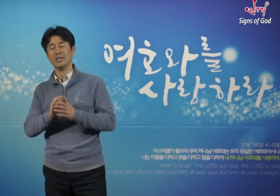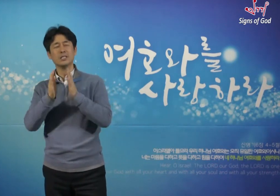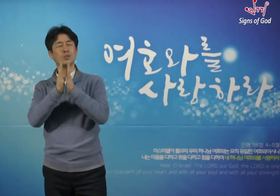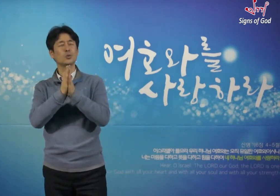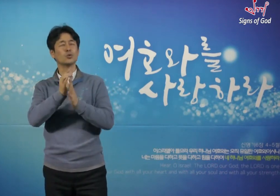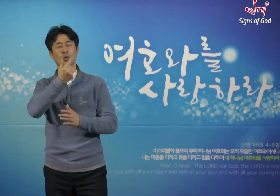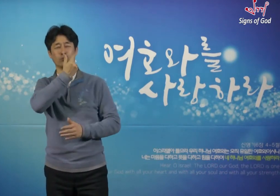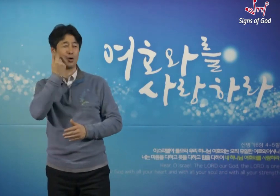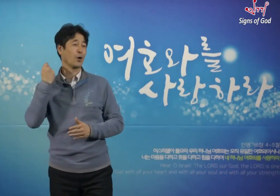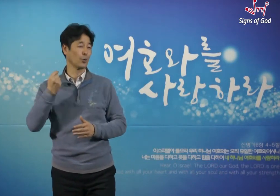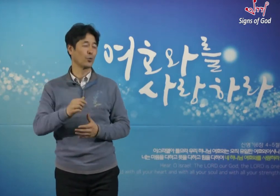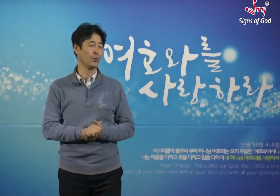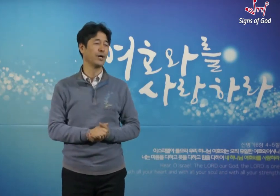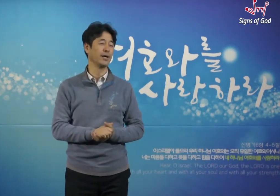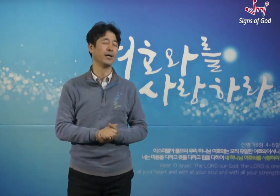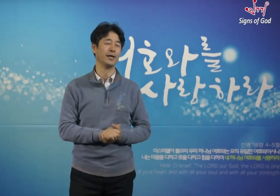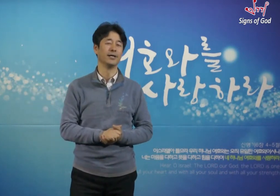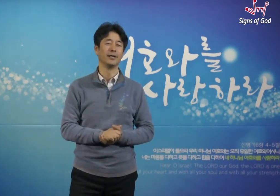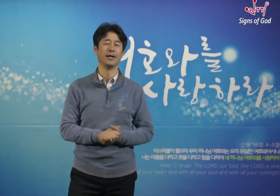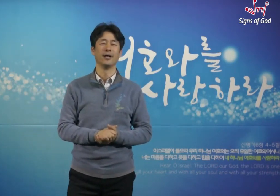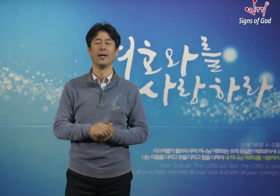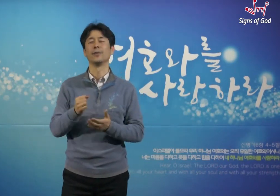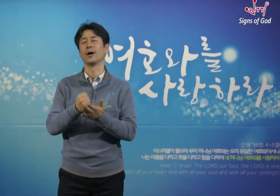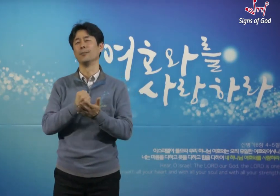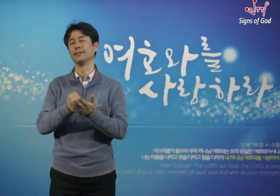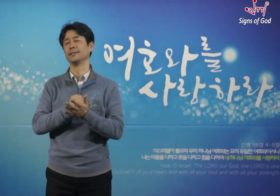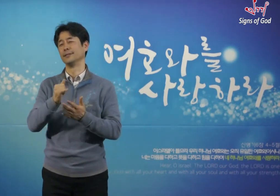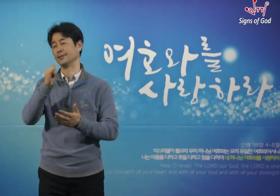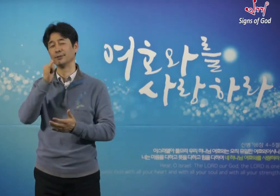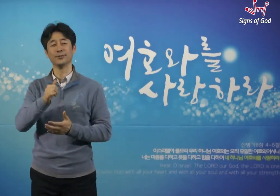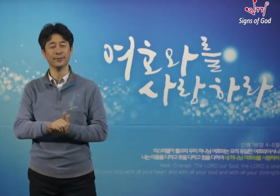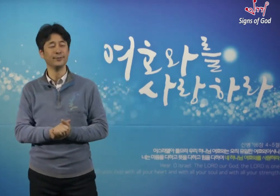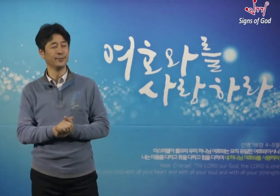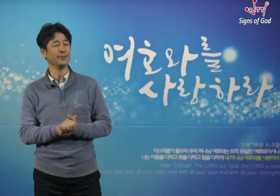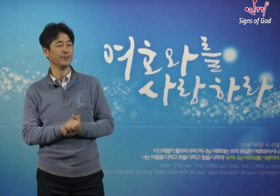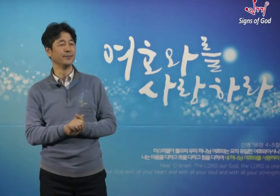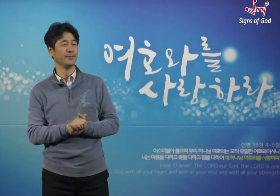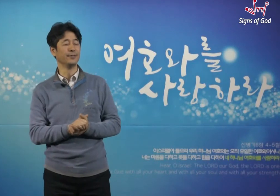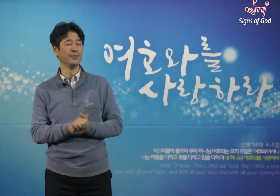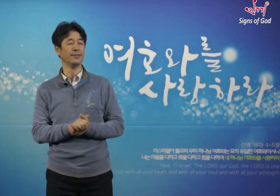여러 가지도 부족하고 여러 가지가 부족합니다. 안타까운 상황입니다.